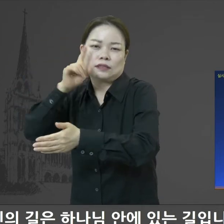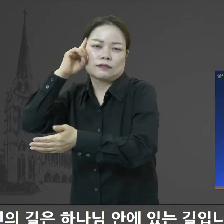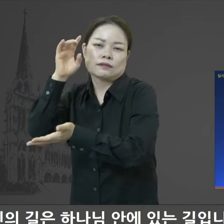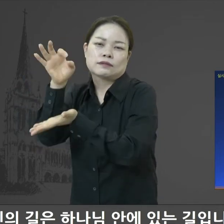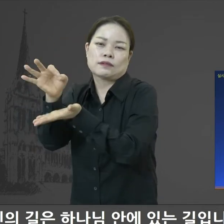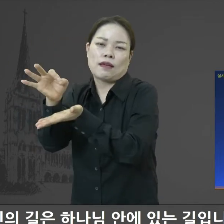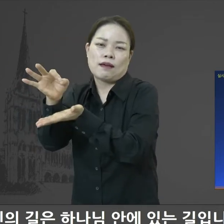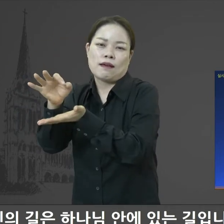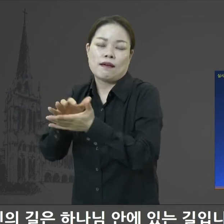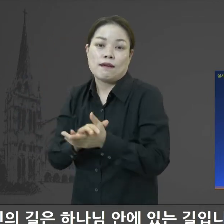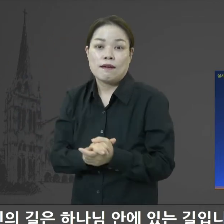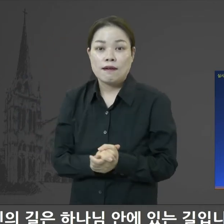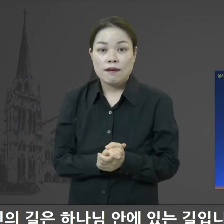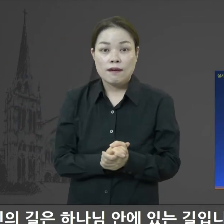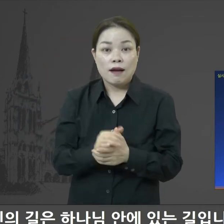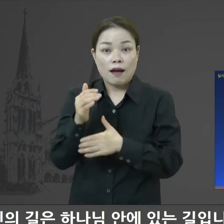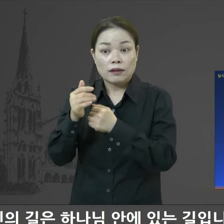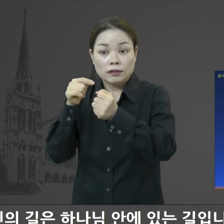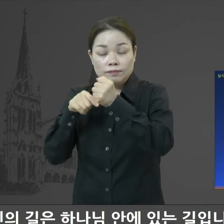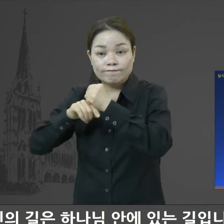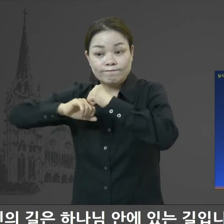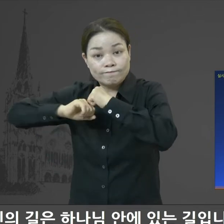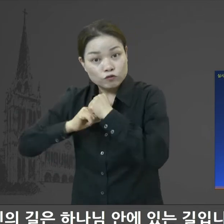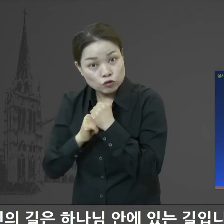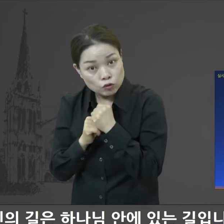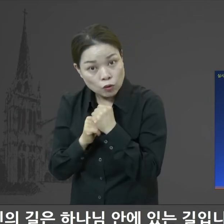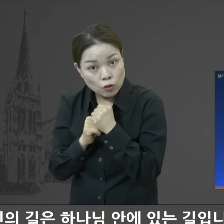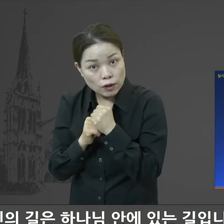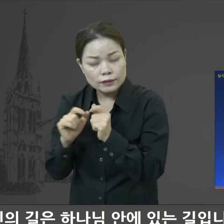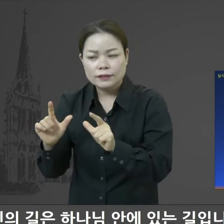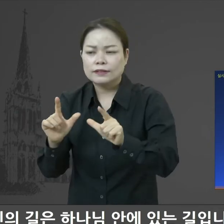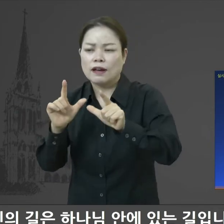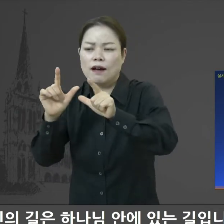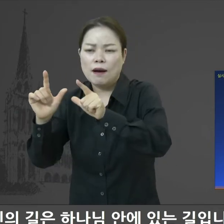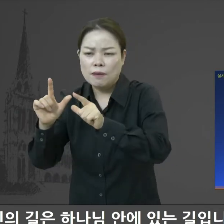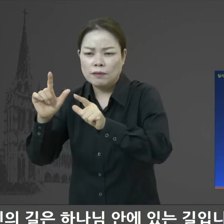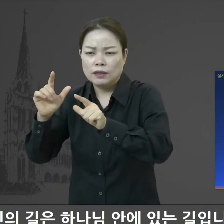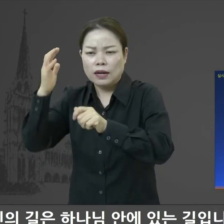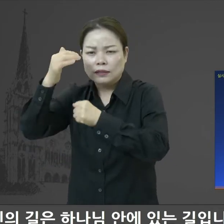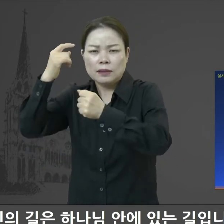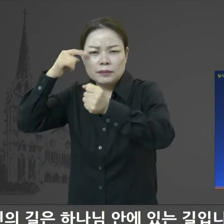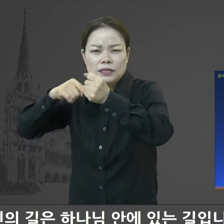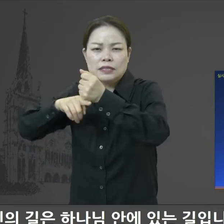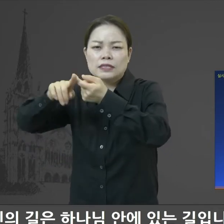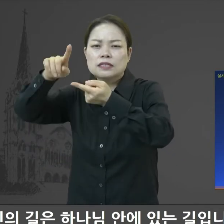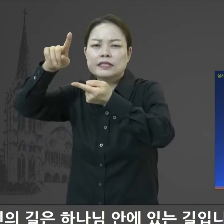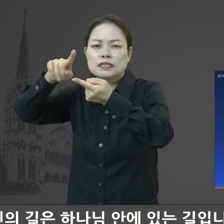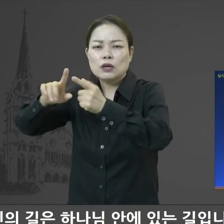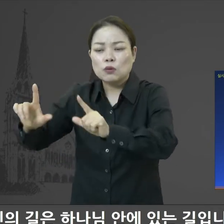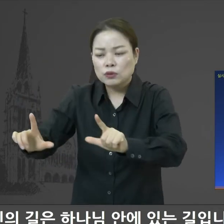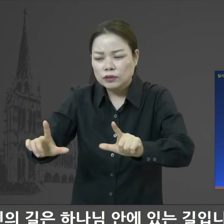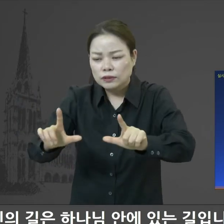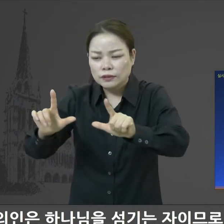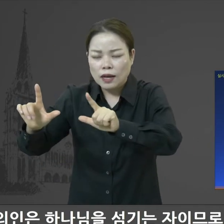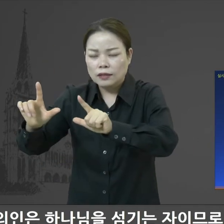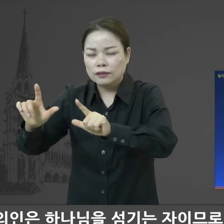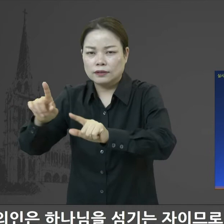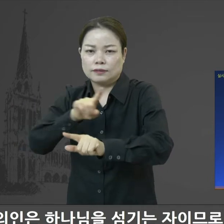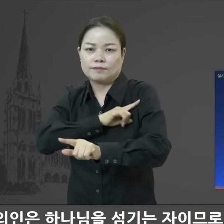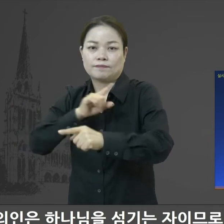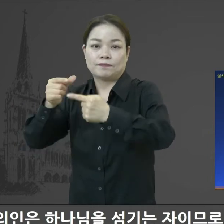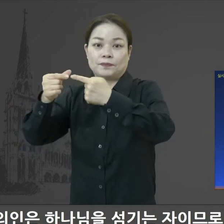삼습니다. 하나님의 뜻을 순종하는 것, 그 뜻을 따라 걸어가는 것이 최고라고 생각하는